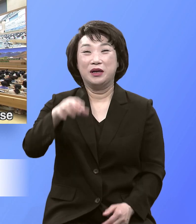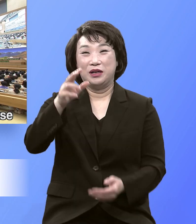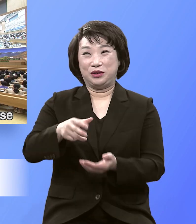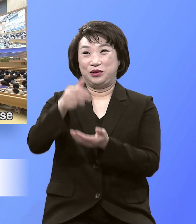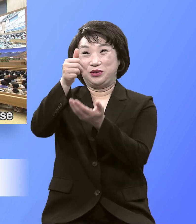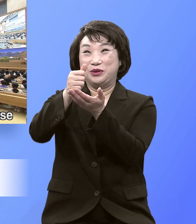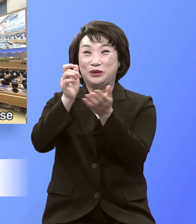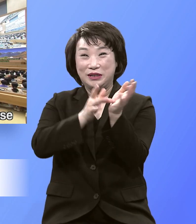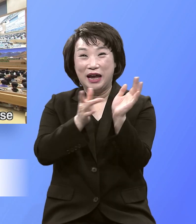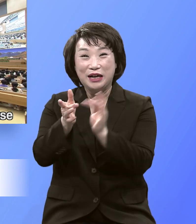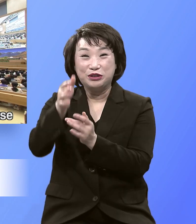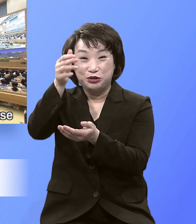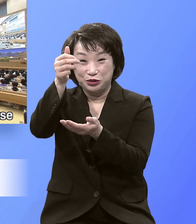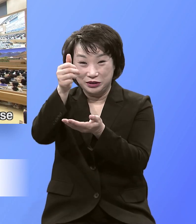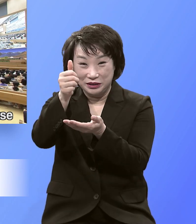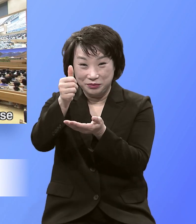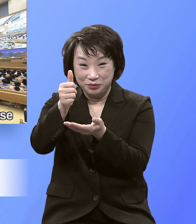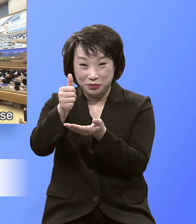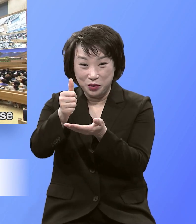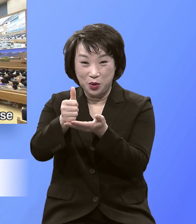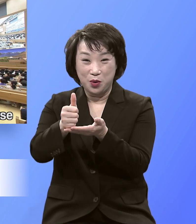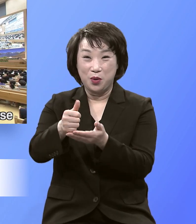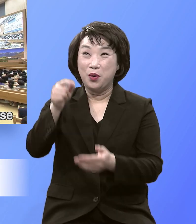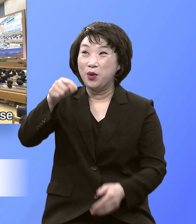곳. 주